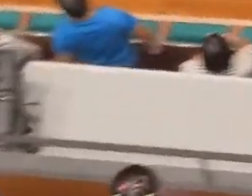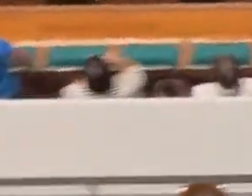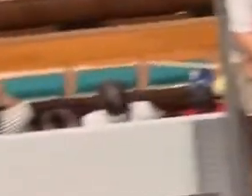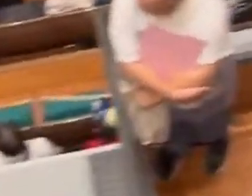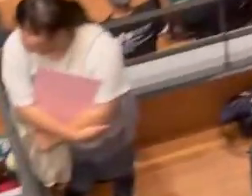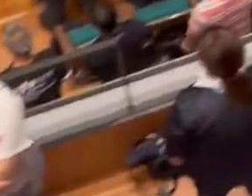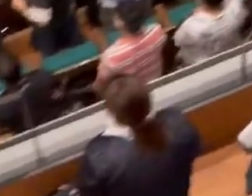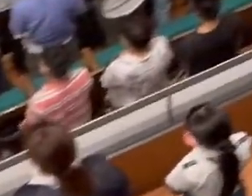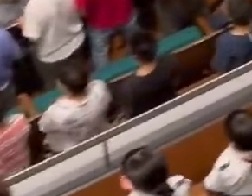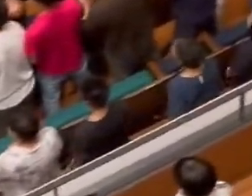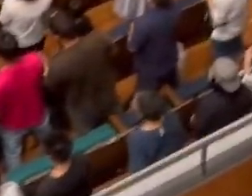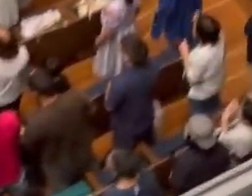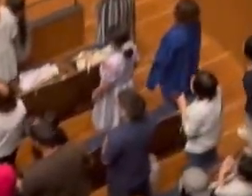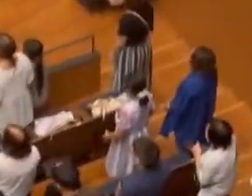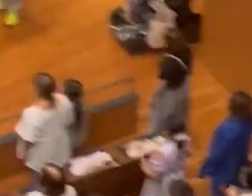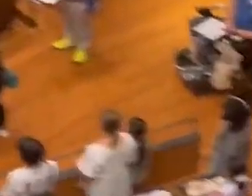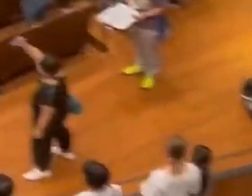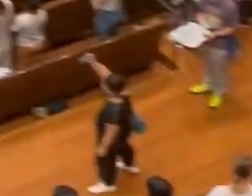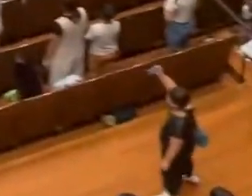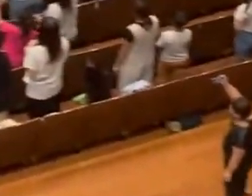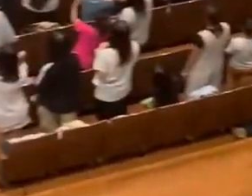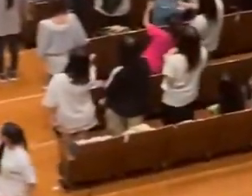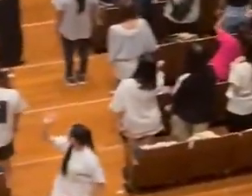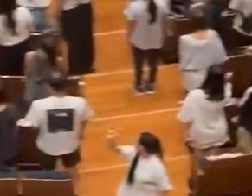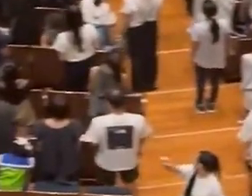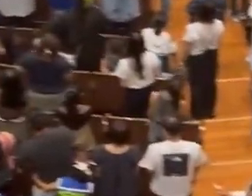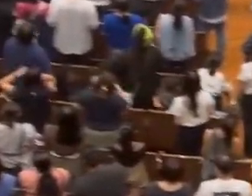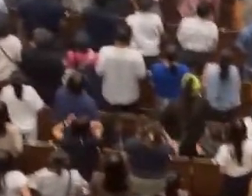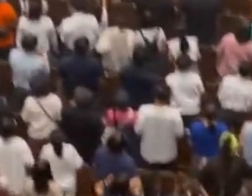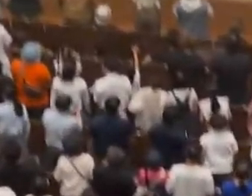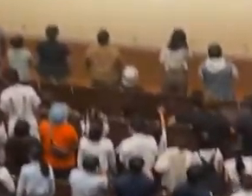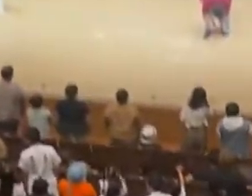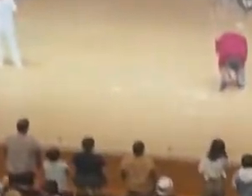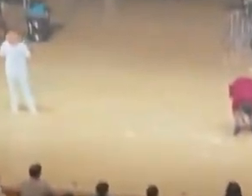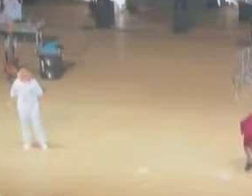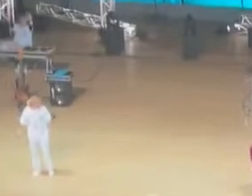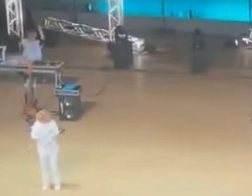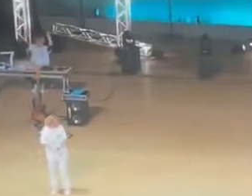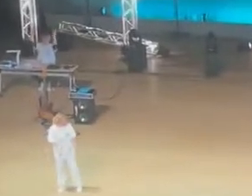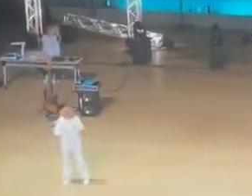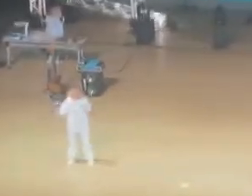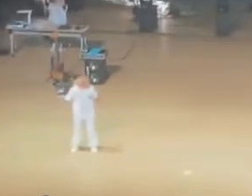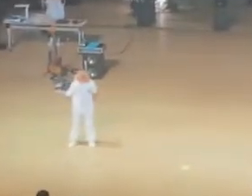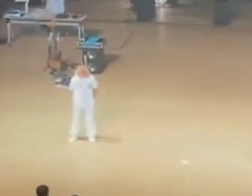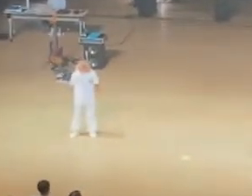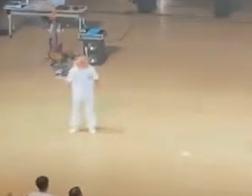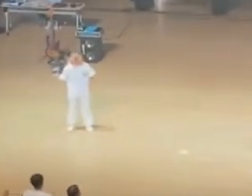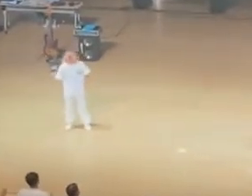します。やばい。